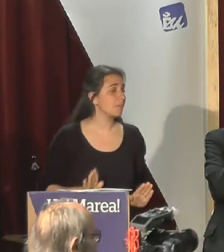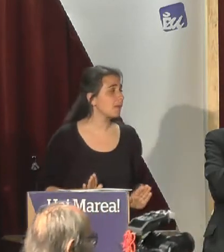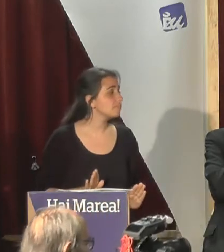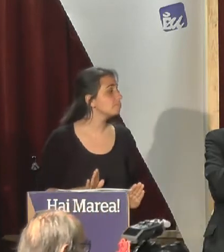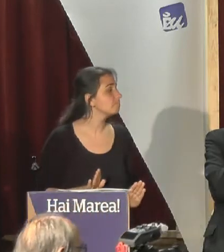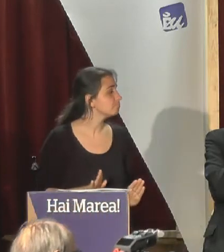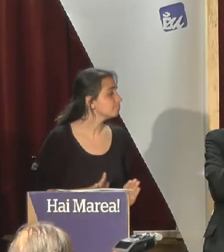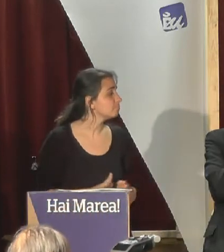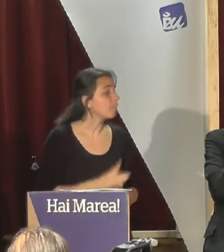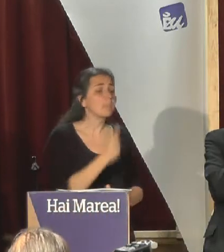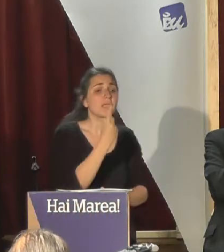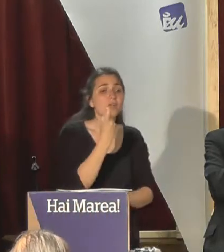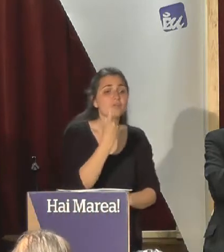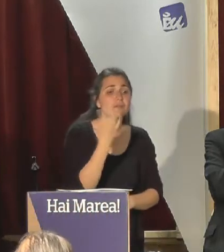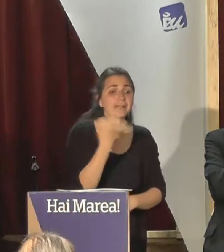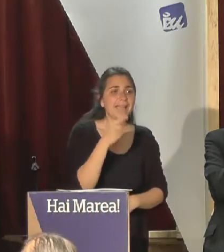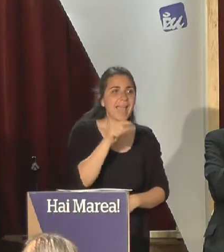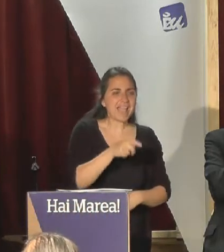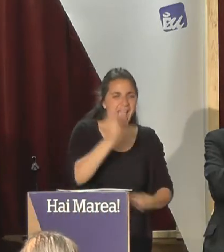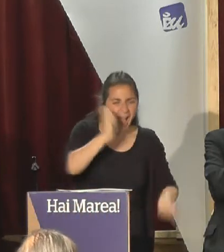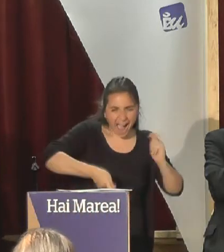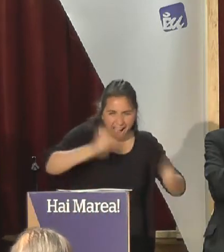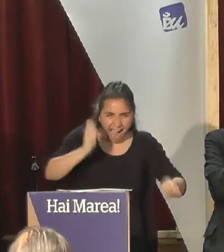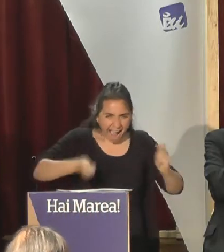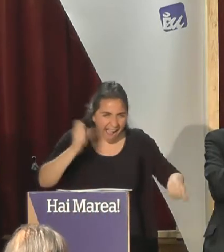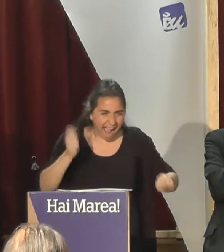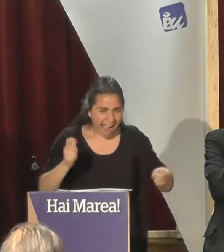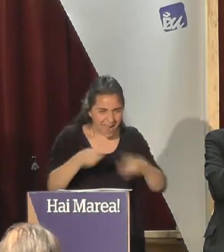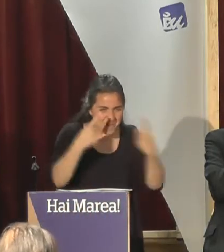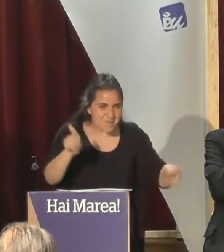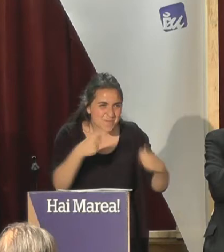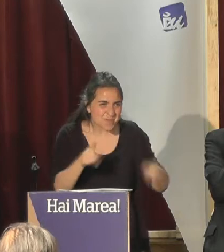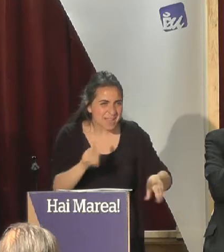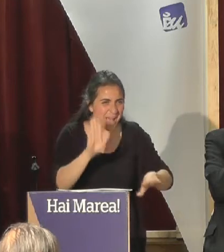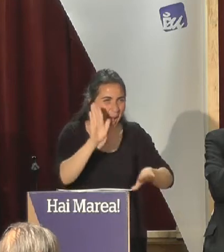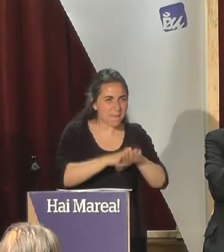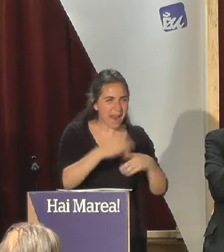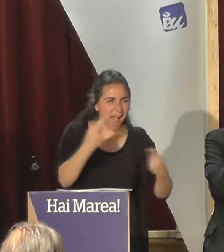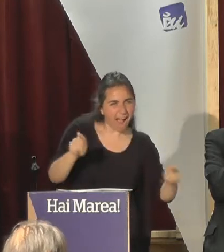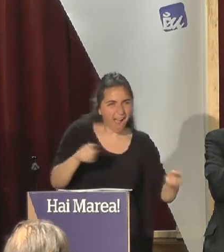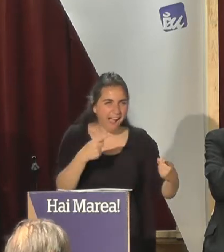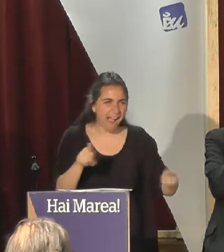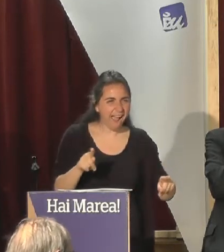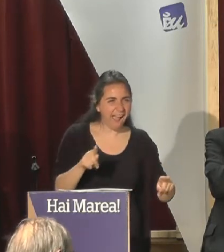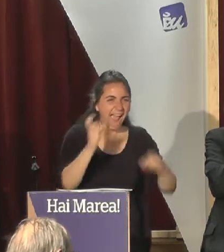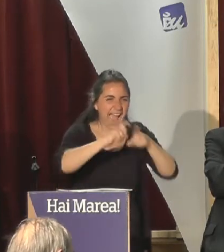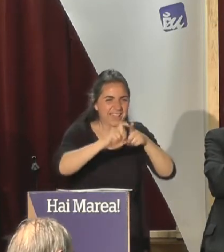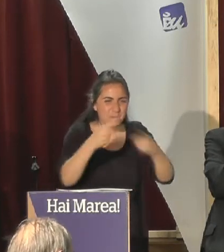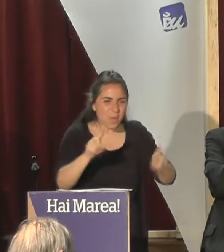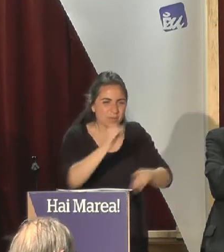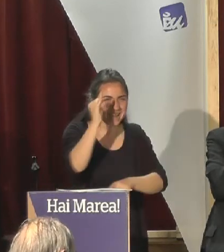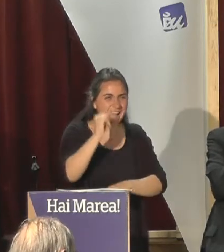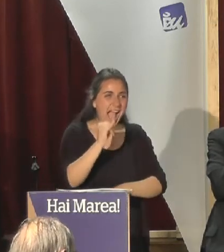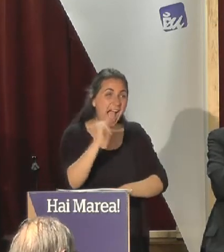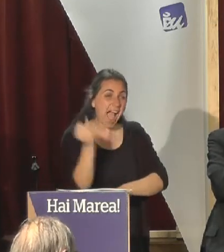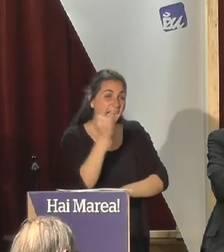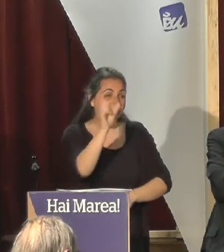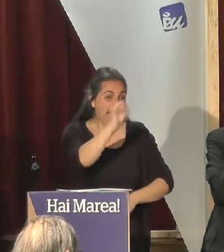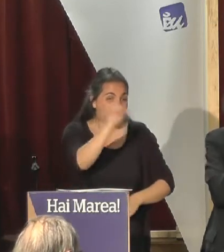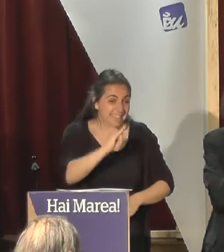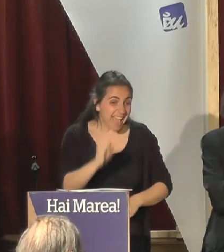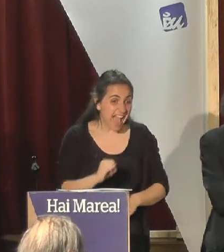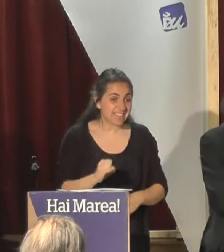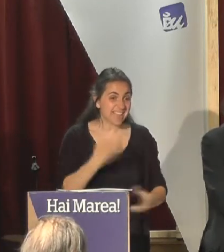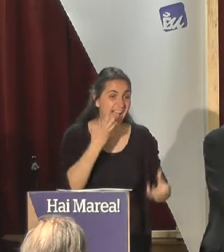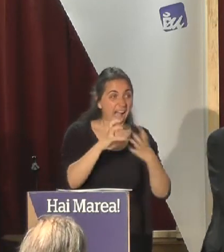faltame ter a batería para daros unha sesión de jazz bravú, que algo